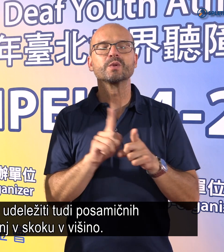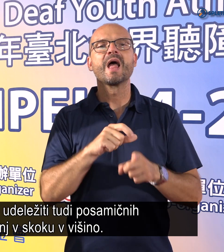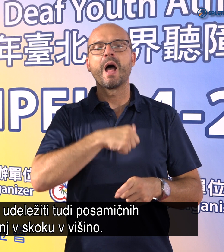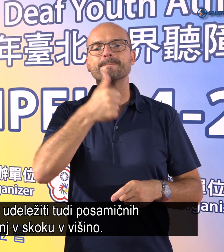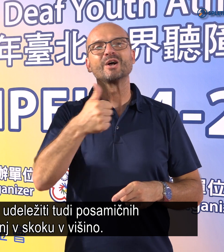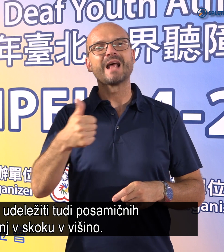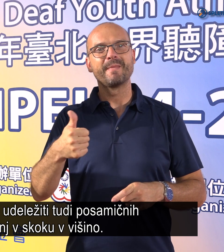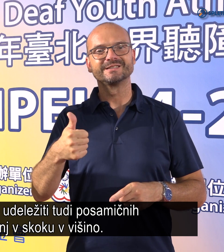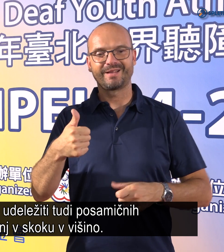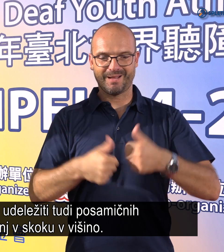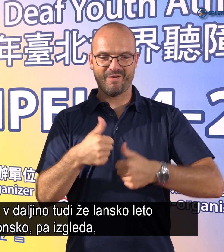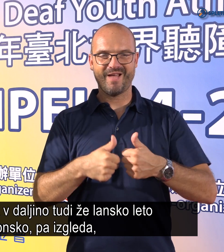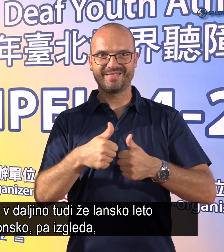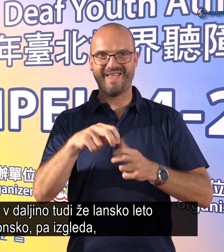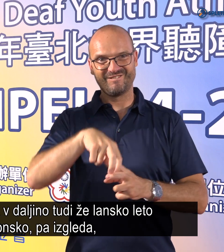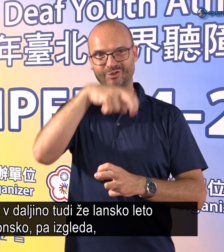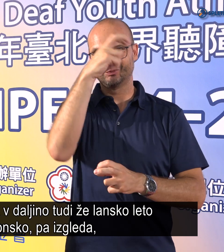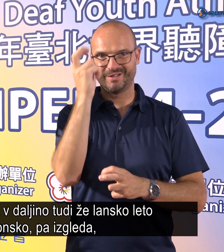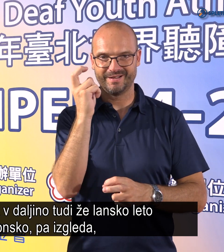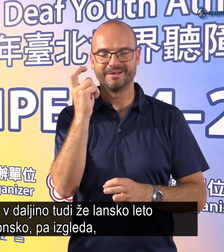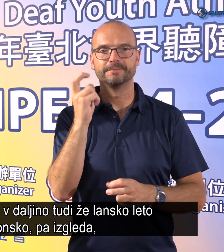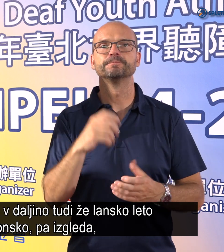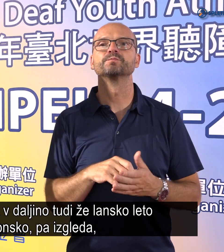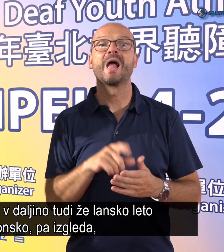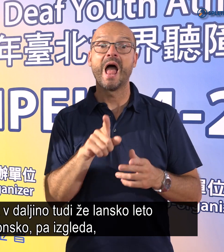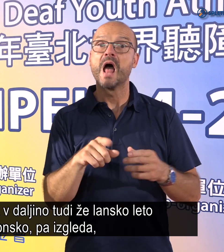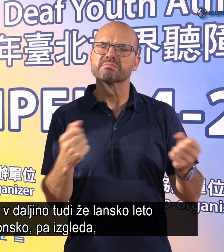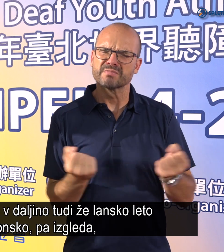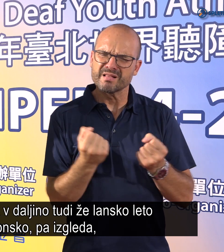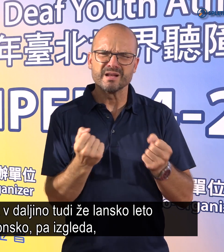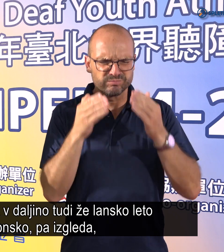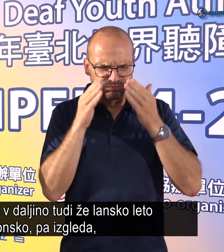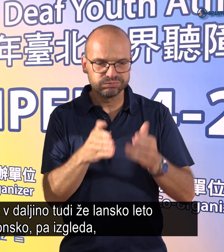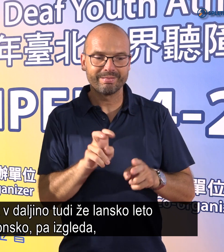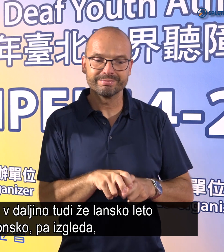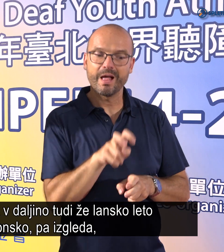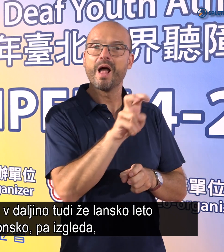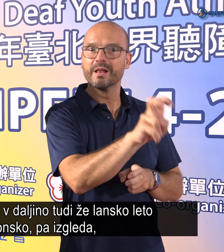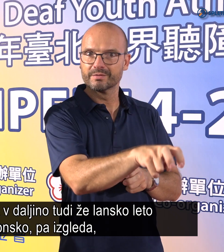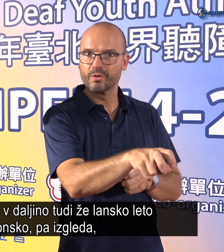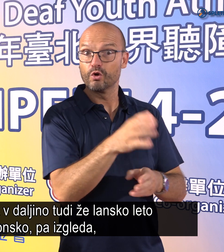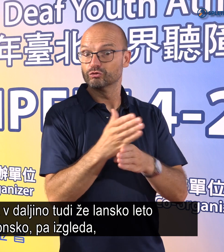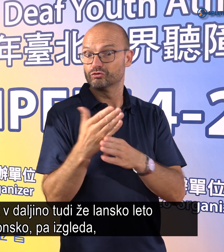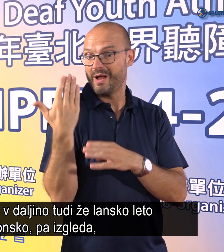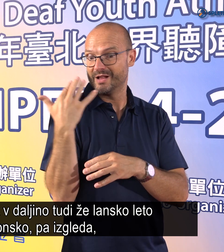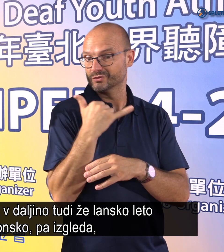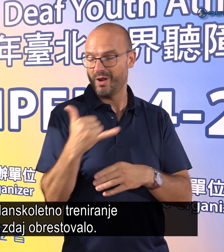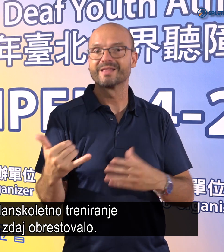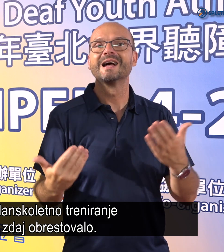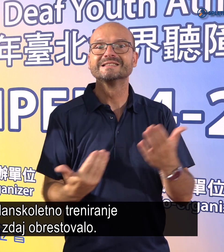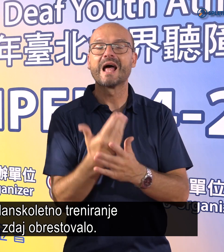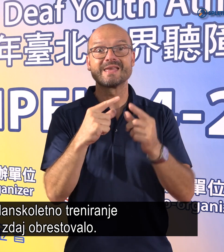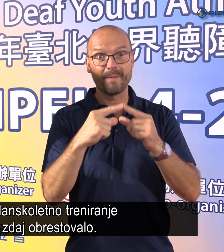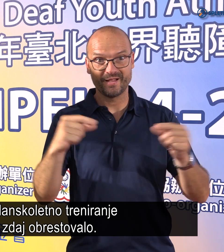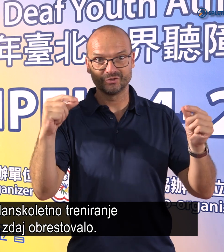posamičnih tekmovanj za višino. Trenirale sva daljino tudi že lansko leto za Japonsko, pa izgleda, da